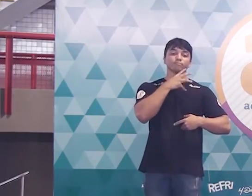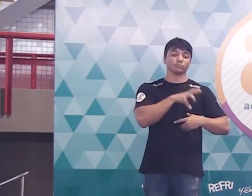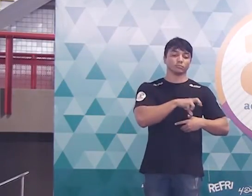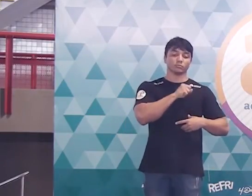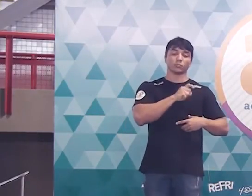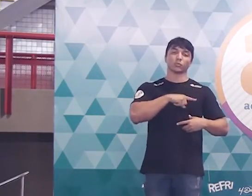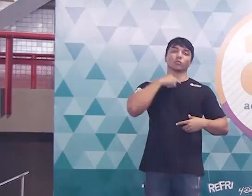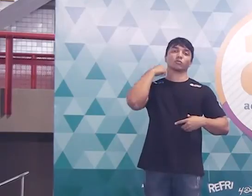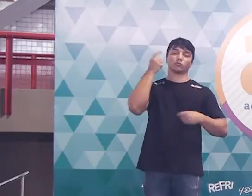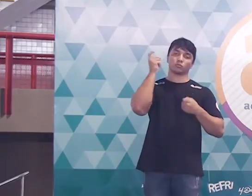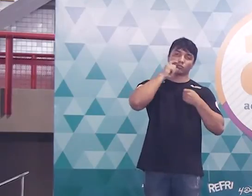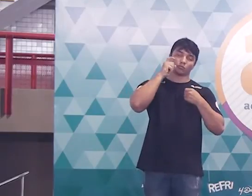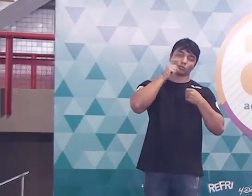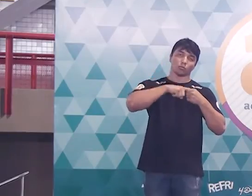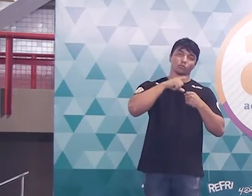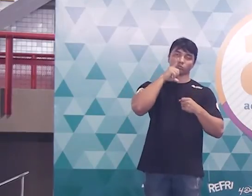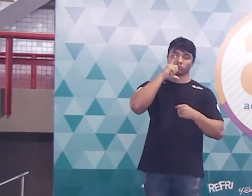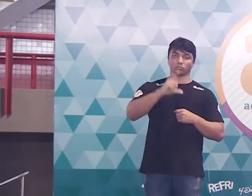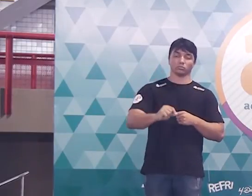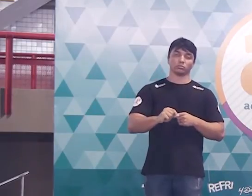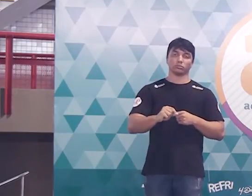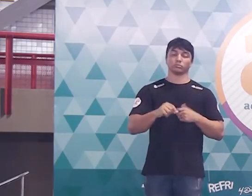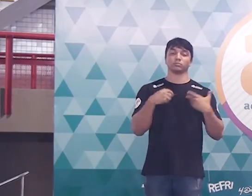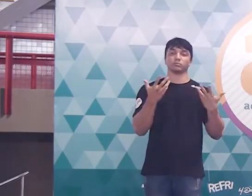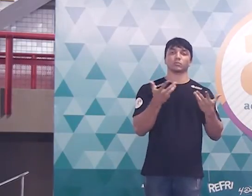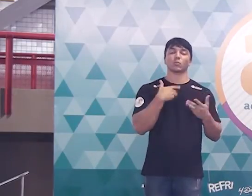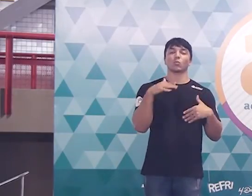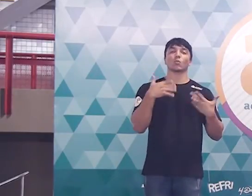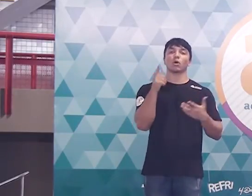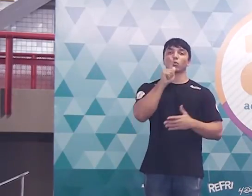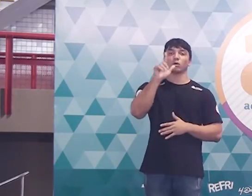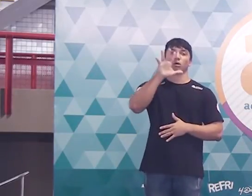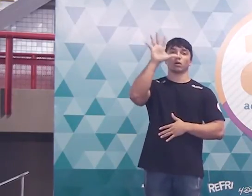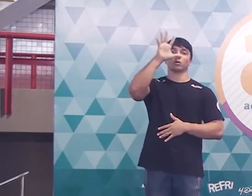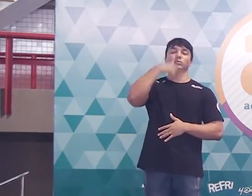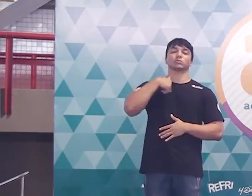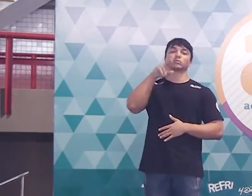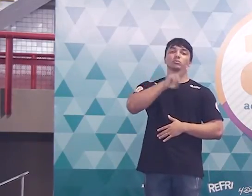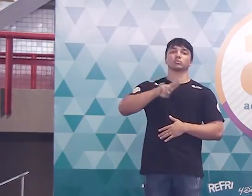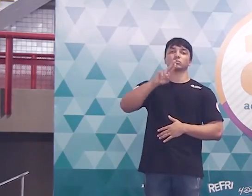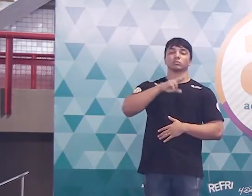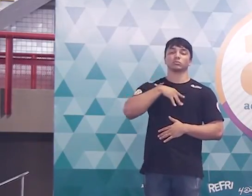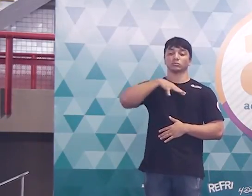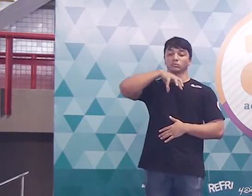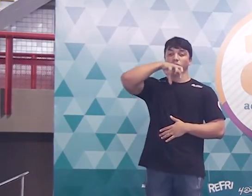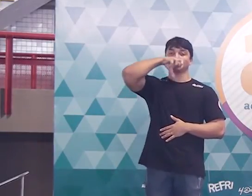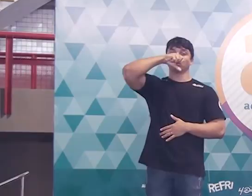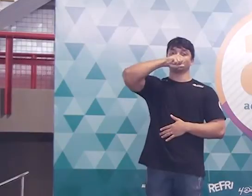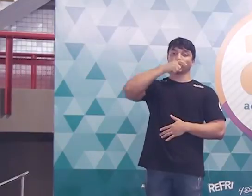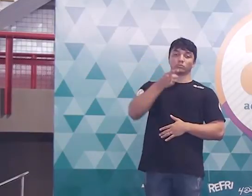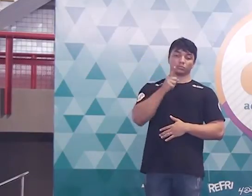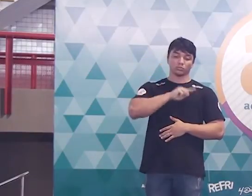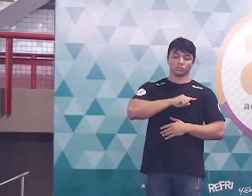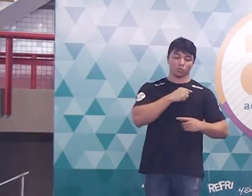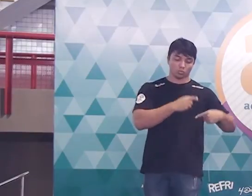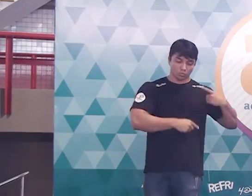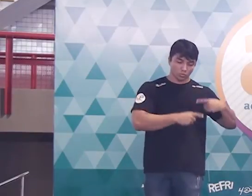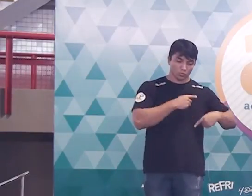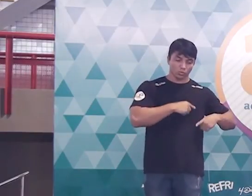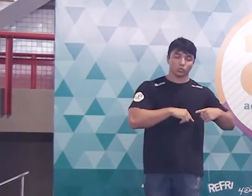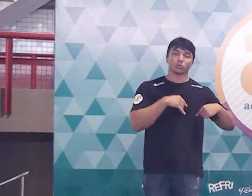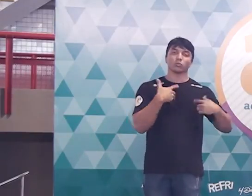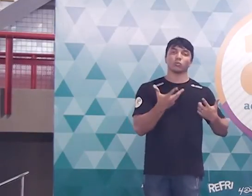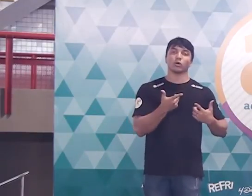ele volta, certo? Qual é o gás que você, ao inspirar, você consegue